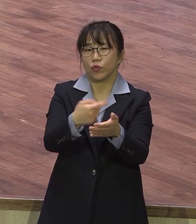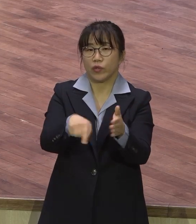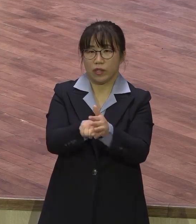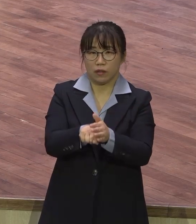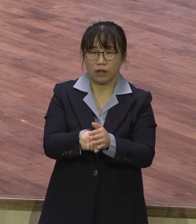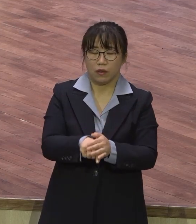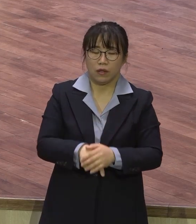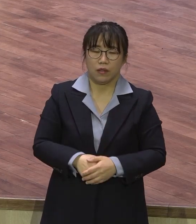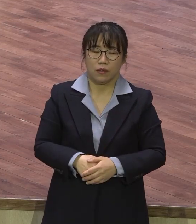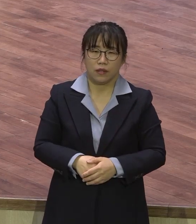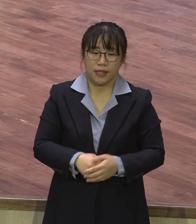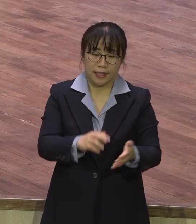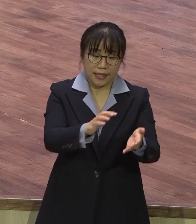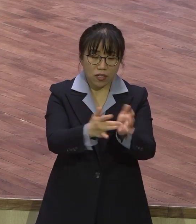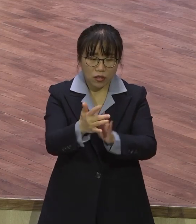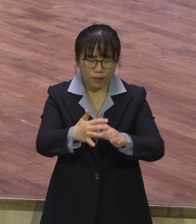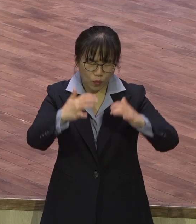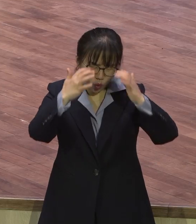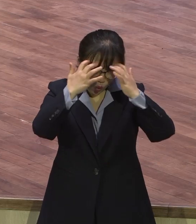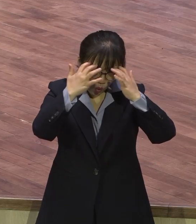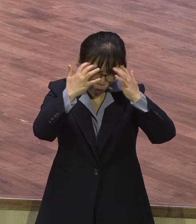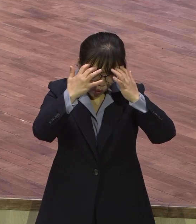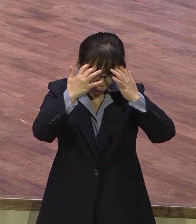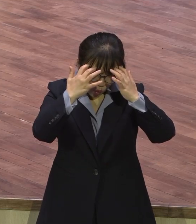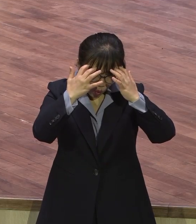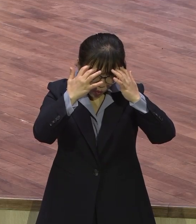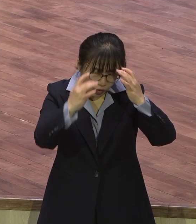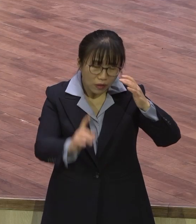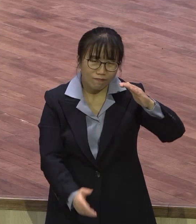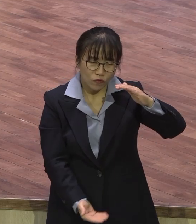최고 고통을 당했는데 우리는 최고 축복이라고 해요